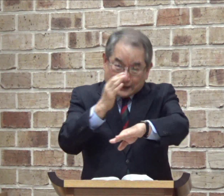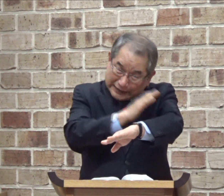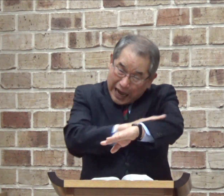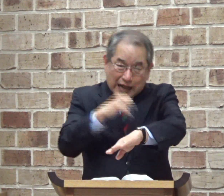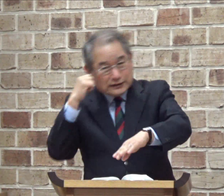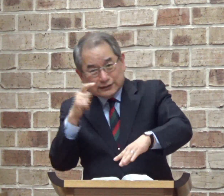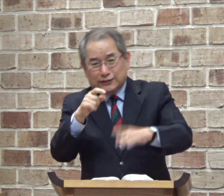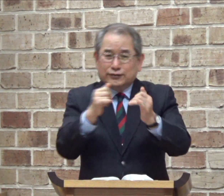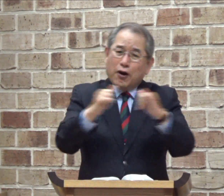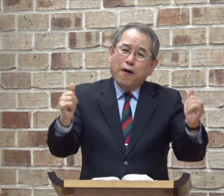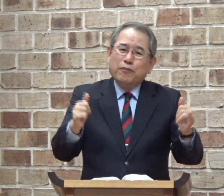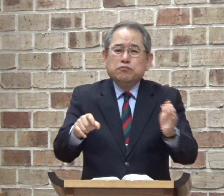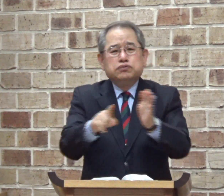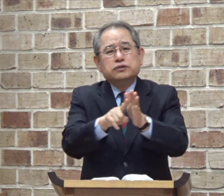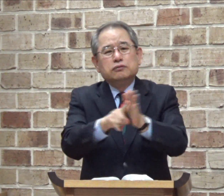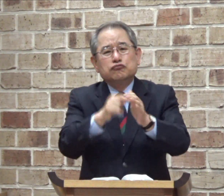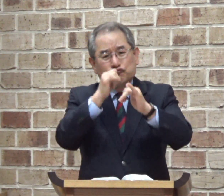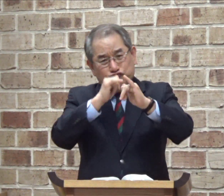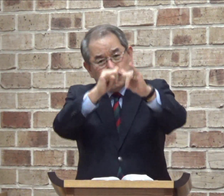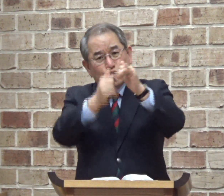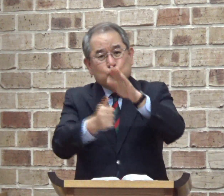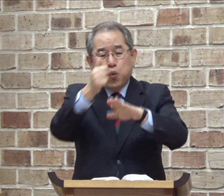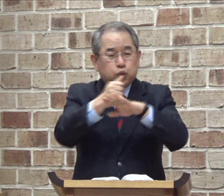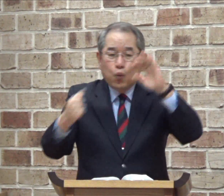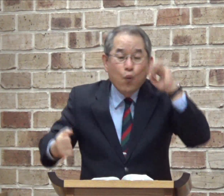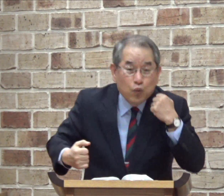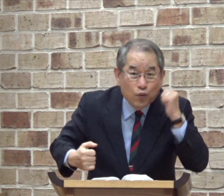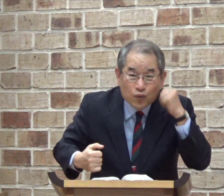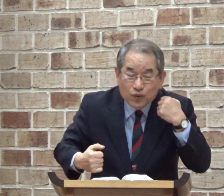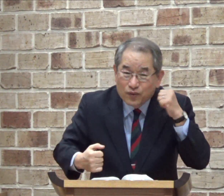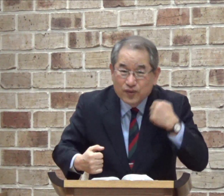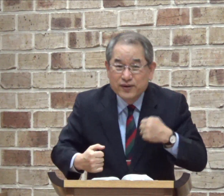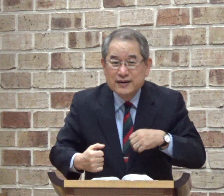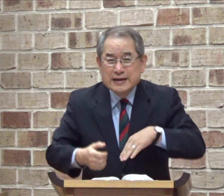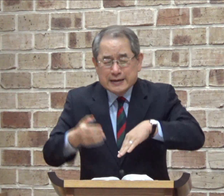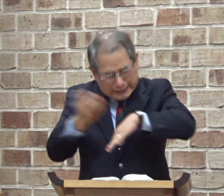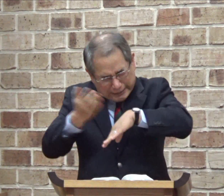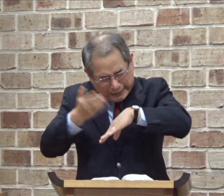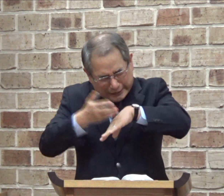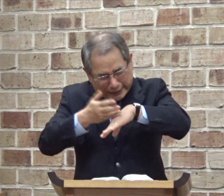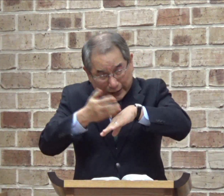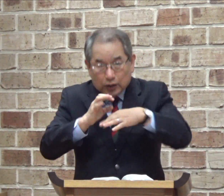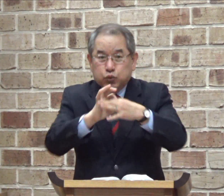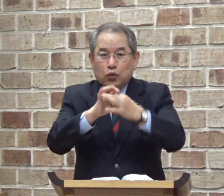이런 여러 가지 소리에 쉽게 휩싸인 사람은 믿음의 인격을 가지기 어렵습니다. 여러분 생각해 보세요.